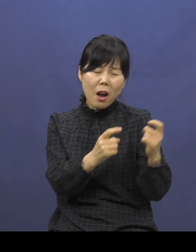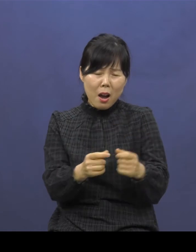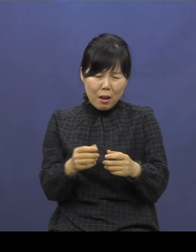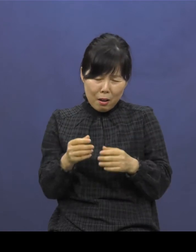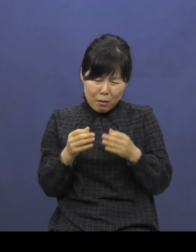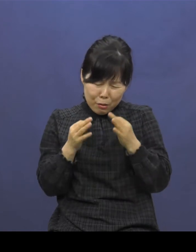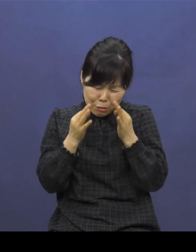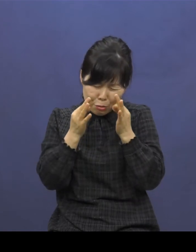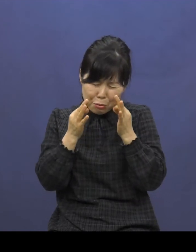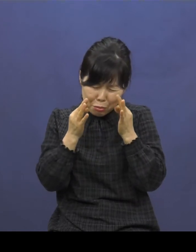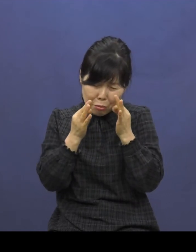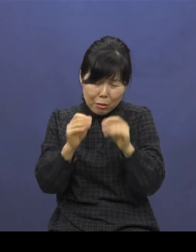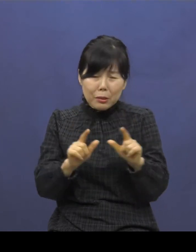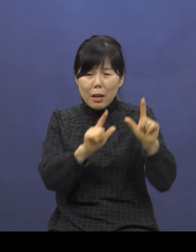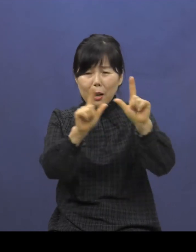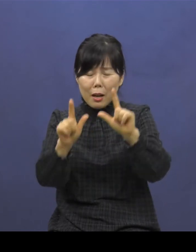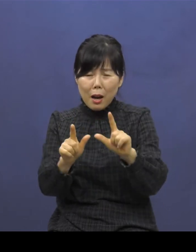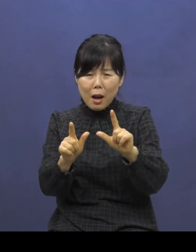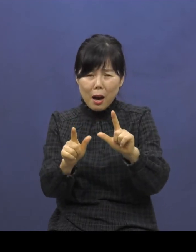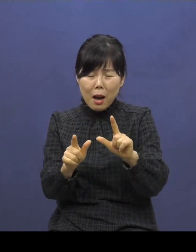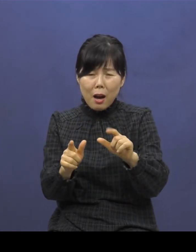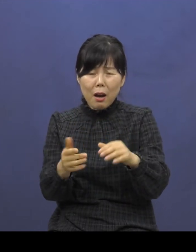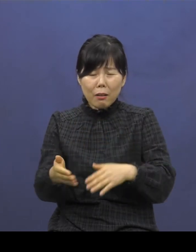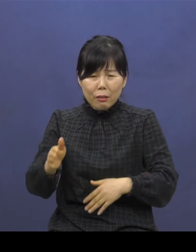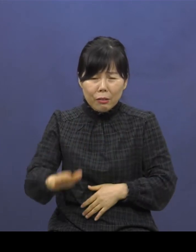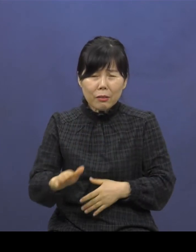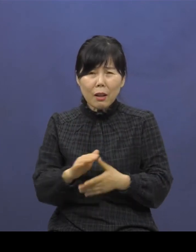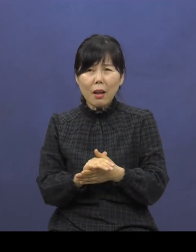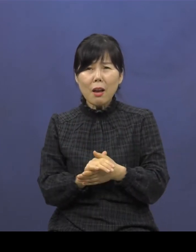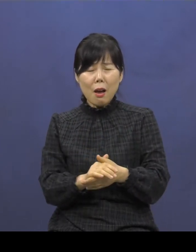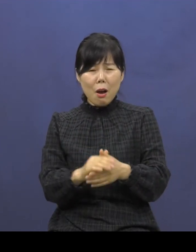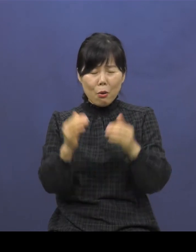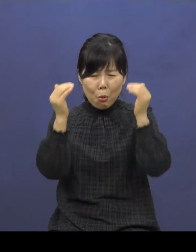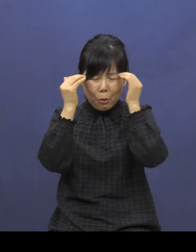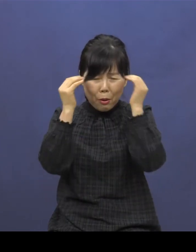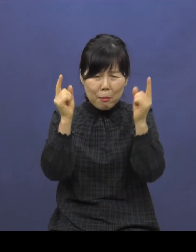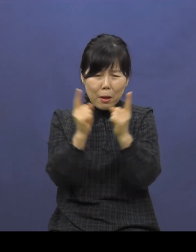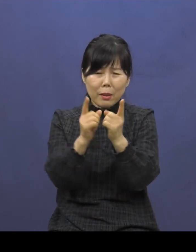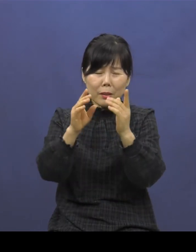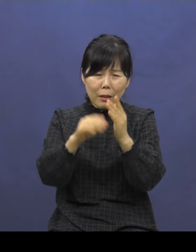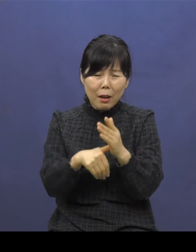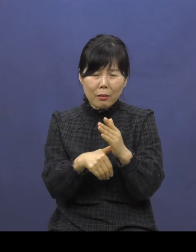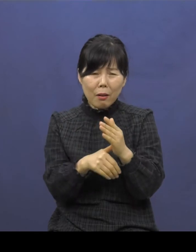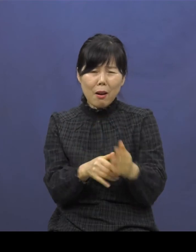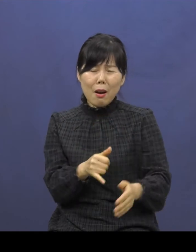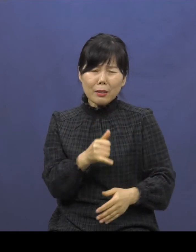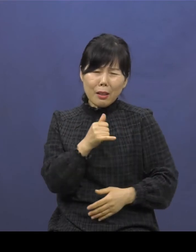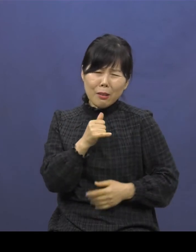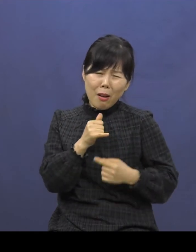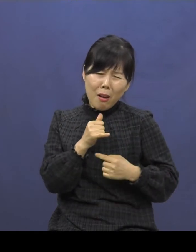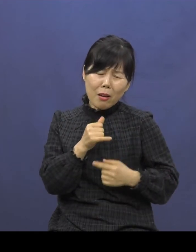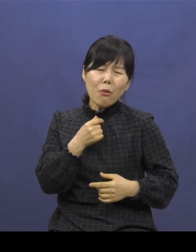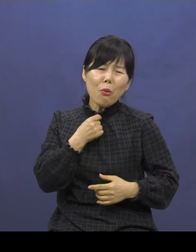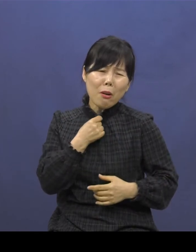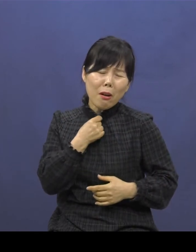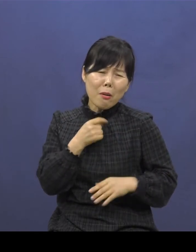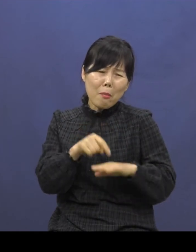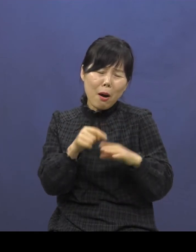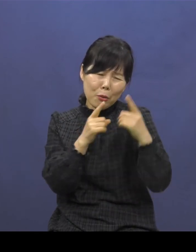살고 있는 것을 알기 때문에 말이죠, 고난이 올 때마다 사망은 무서운 유혹으로 사람들을